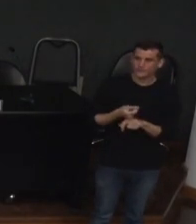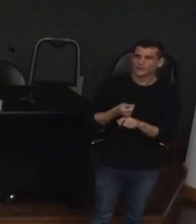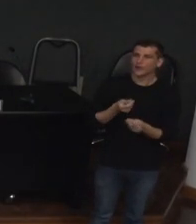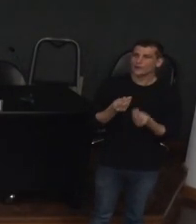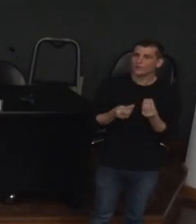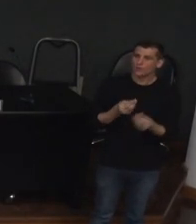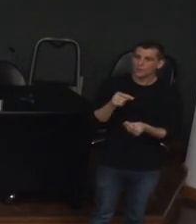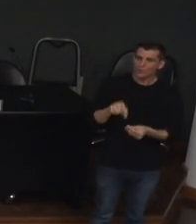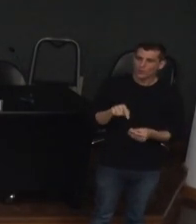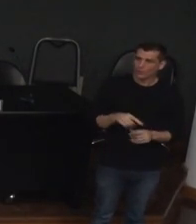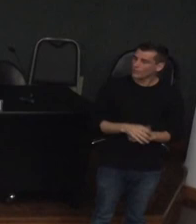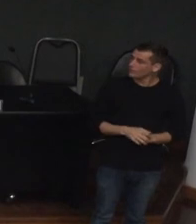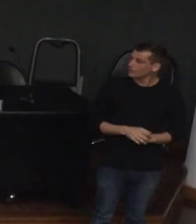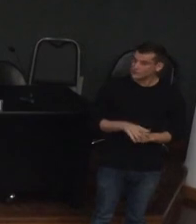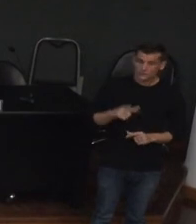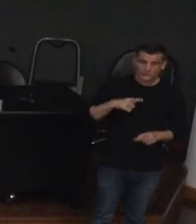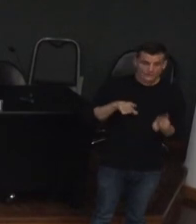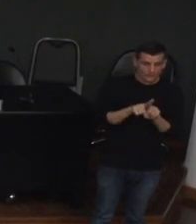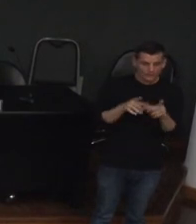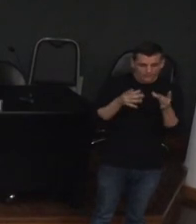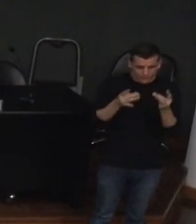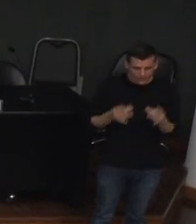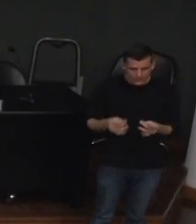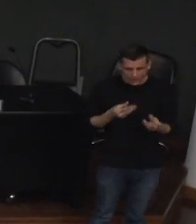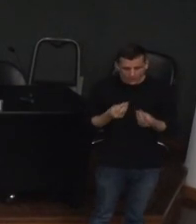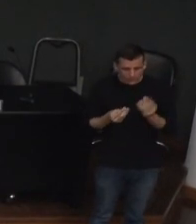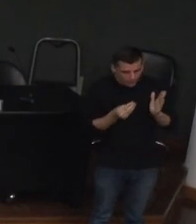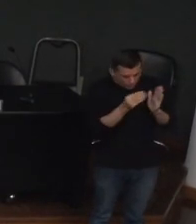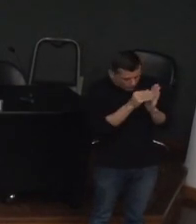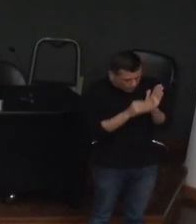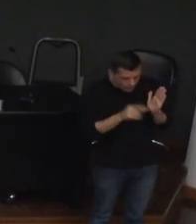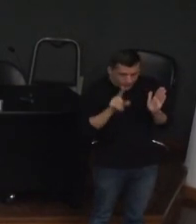A descrição é apuração de falta funcional de servidor.